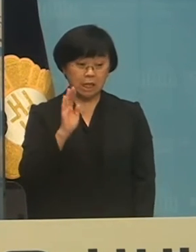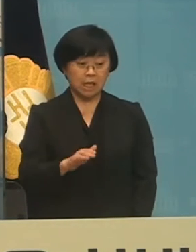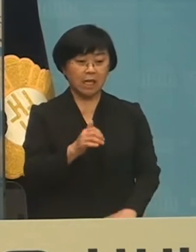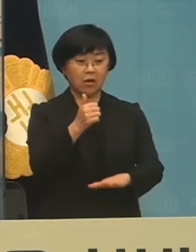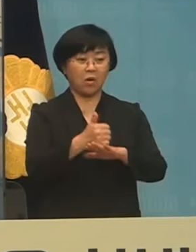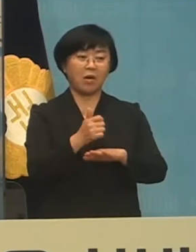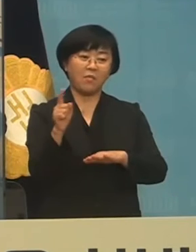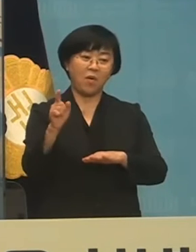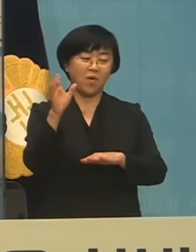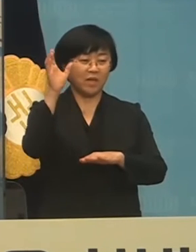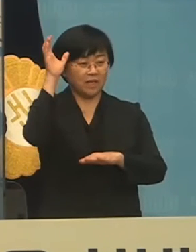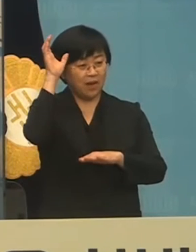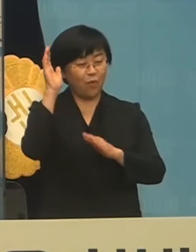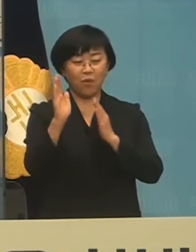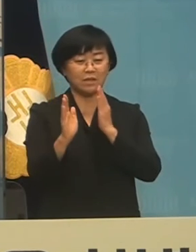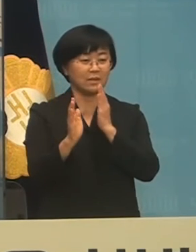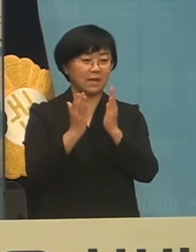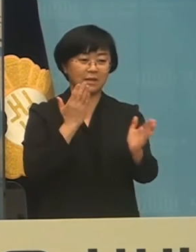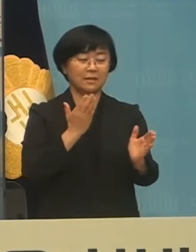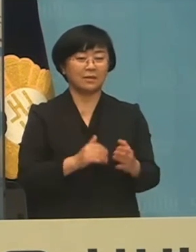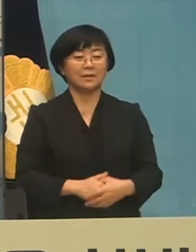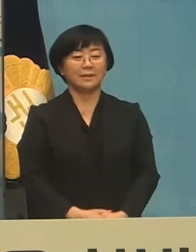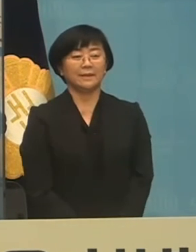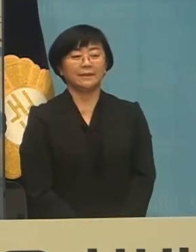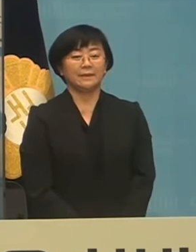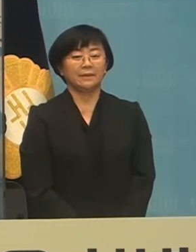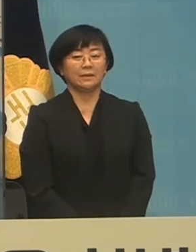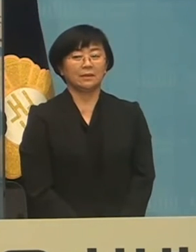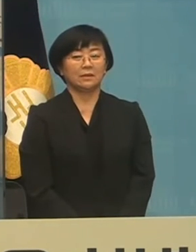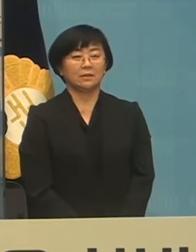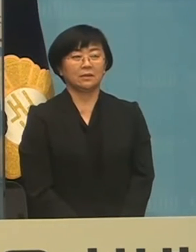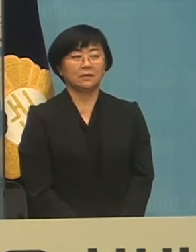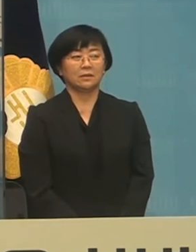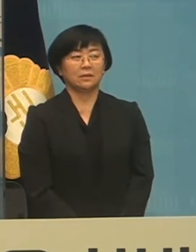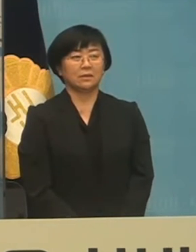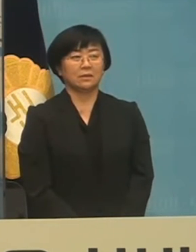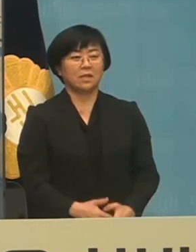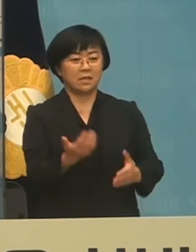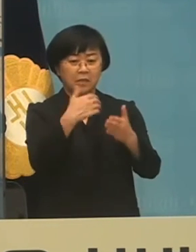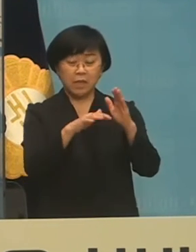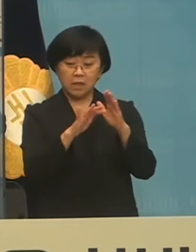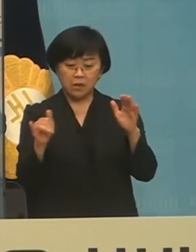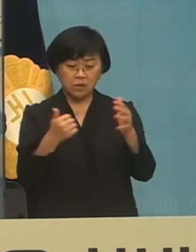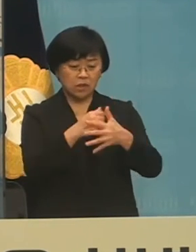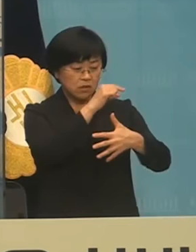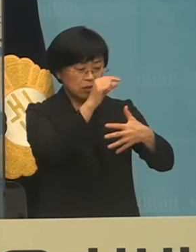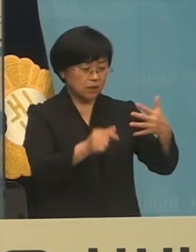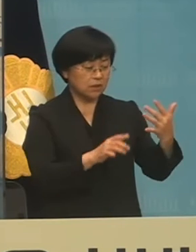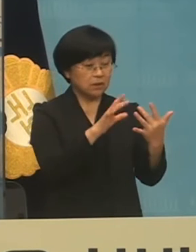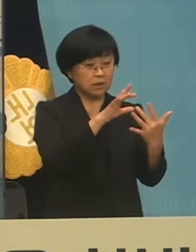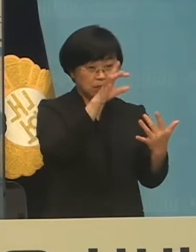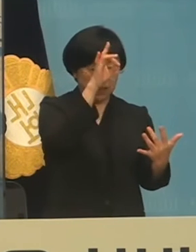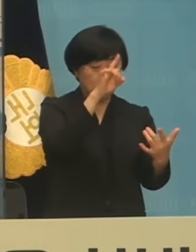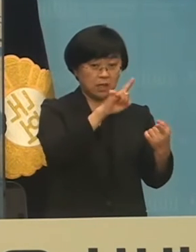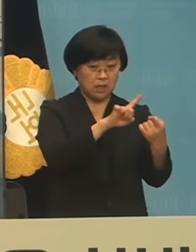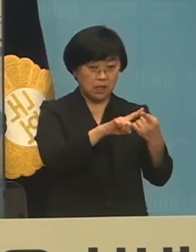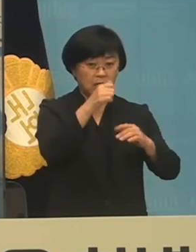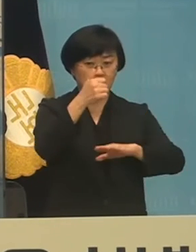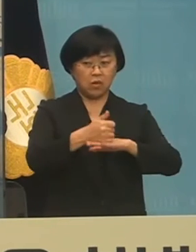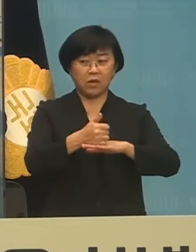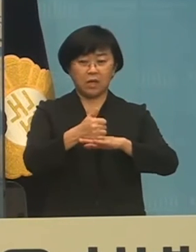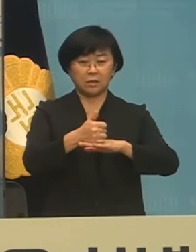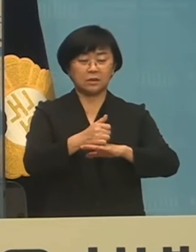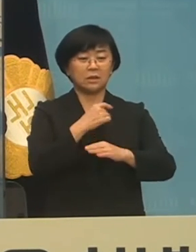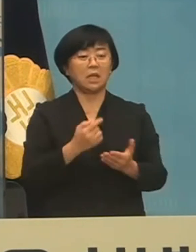그 결과는 기대했던 것과 달랐습니다. 희생자 가족들이 어떤 절차를 선택했느냐에